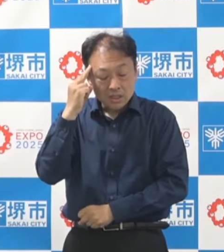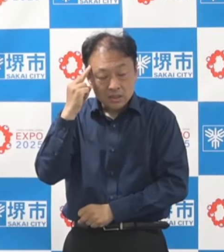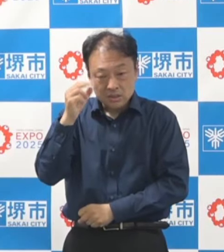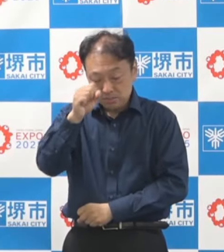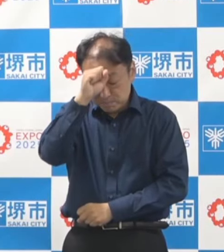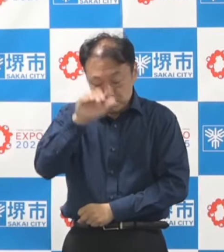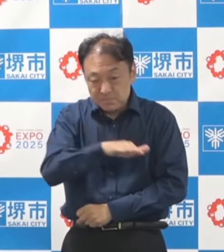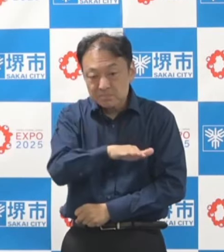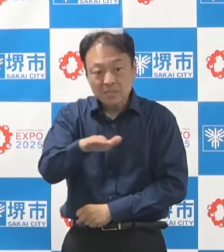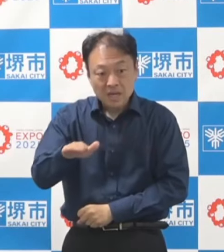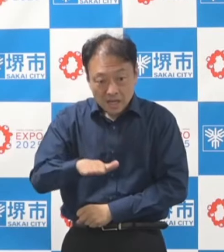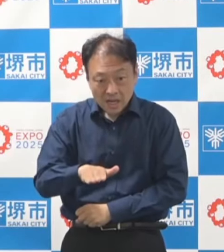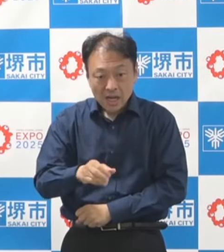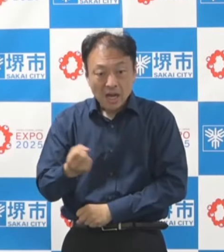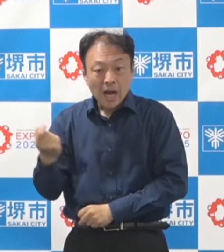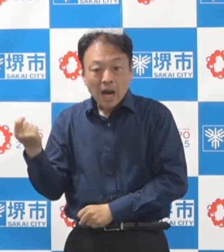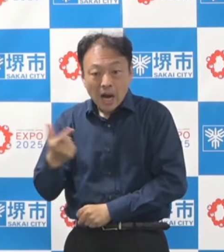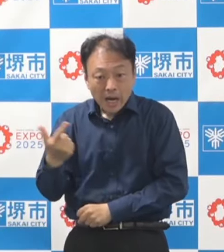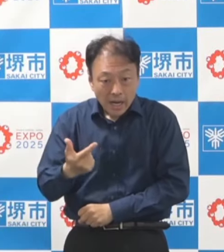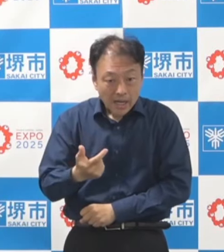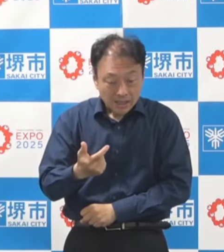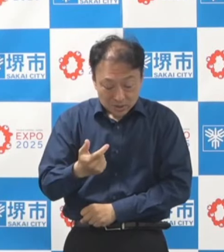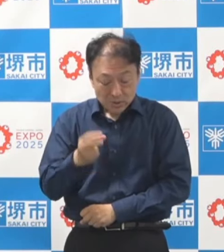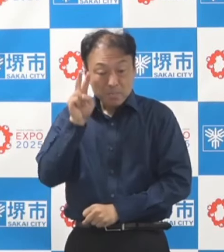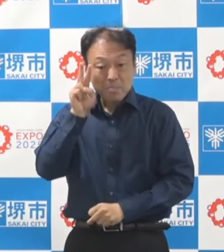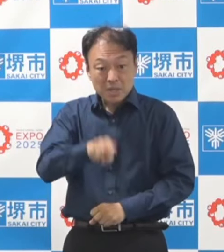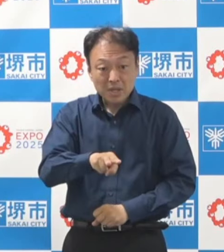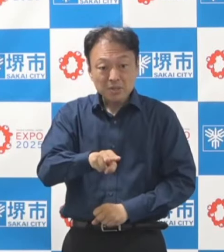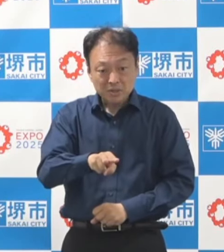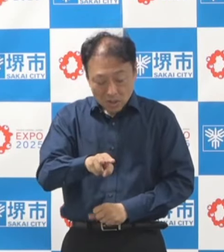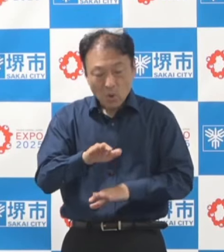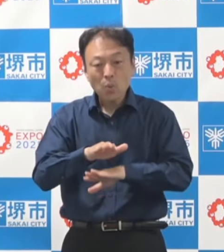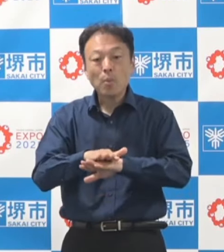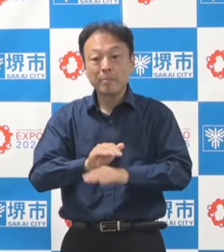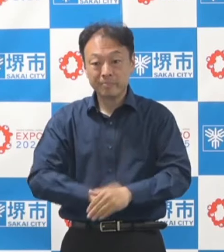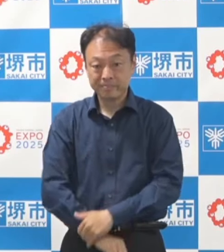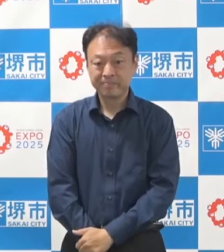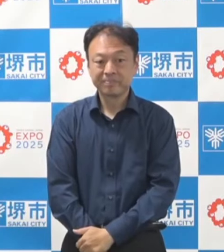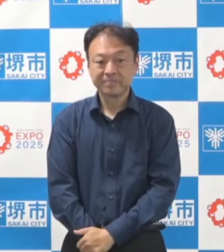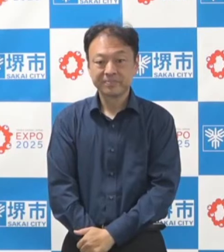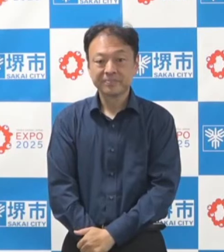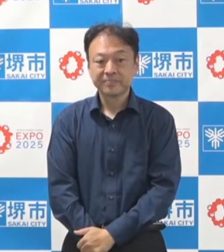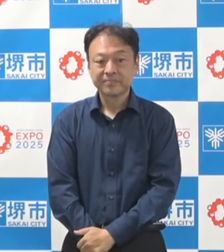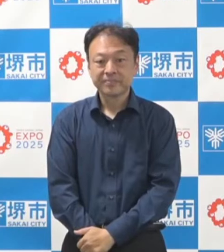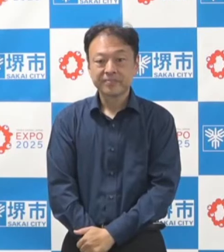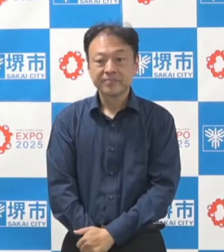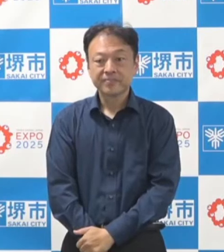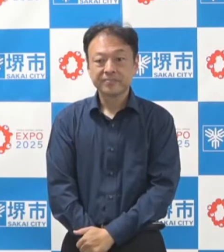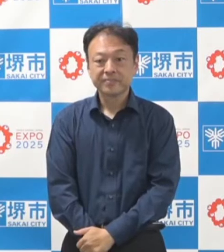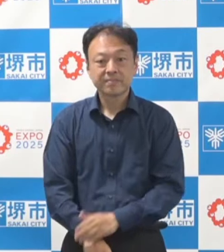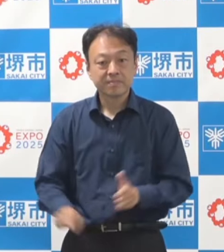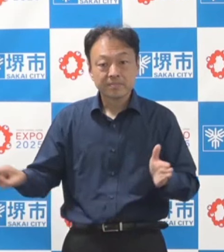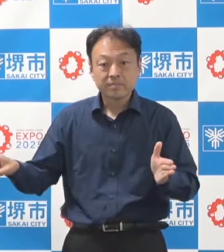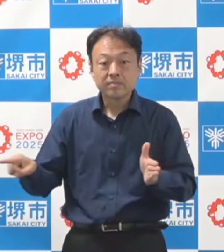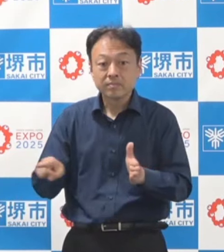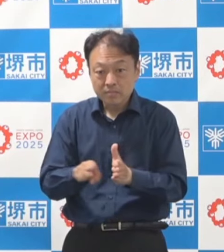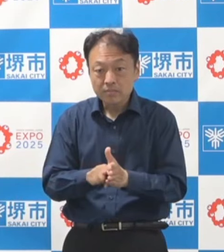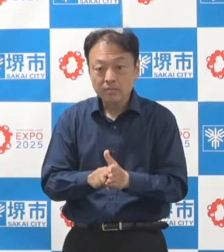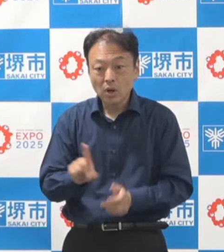期発見につなげる新たな見守りの仕組みです。これまでも行方不明となられ